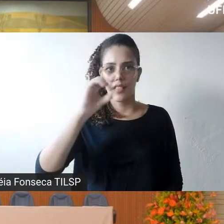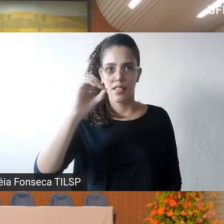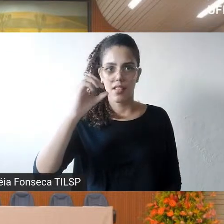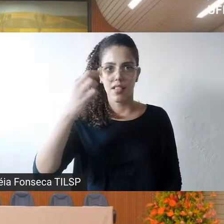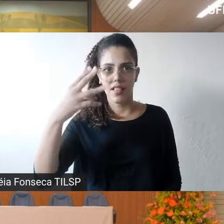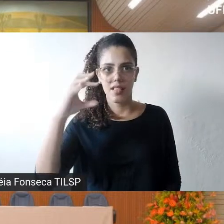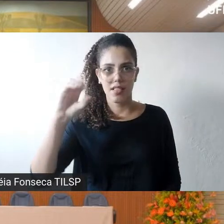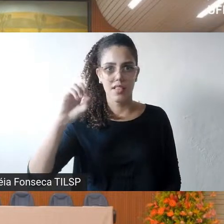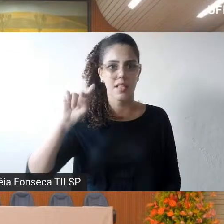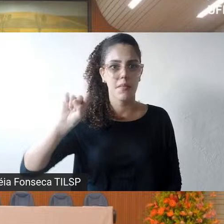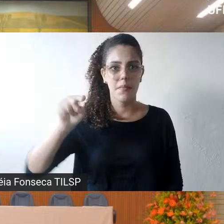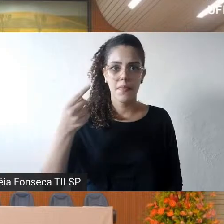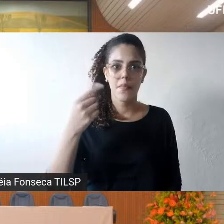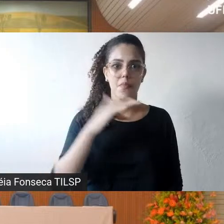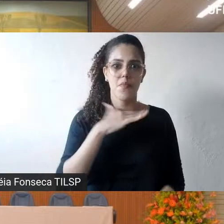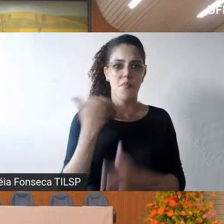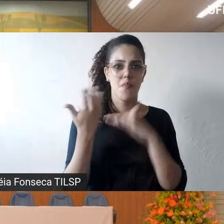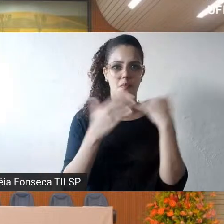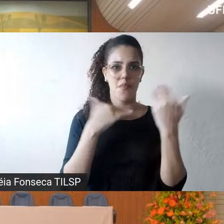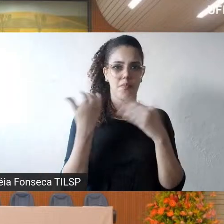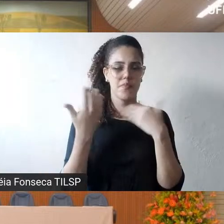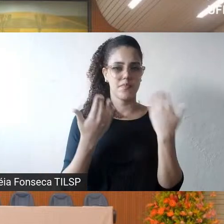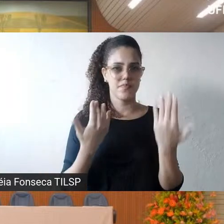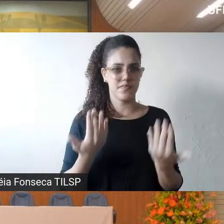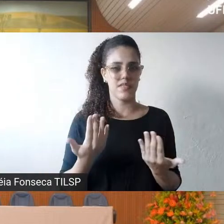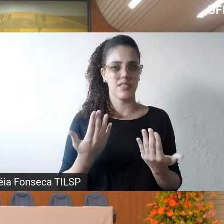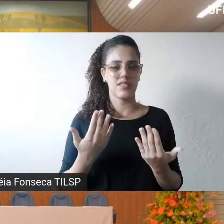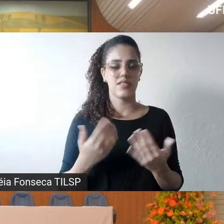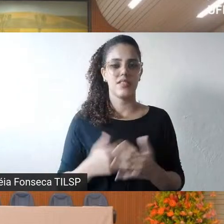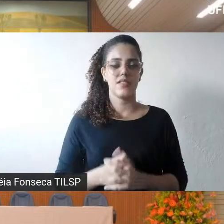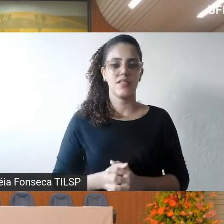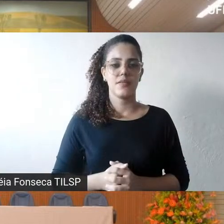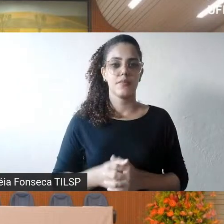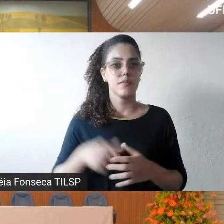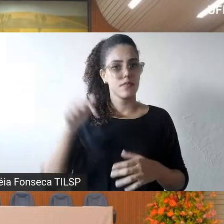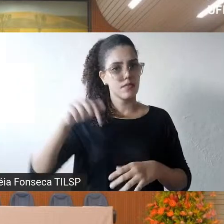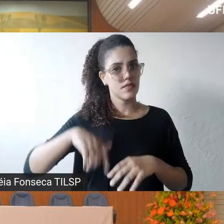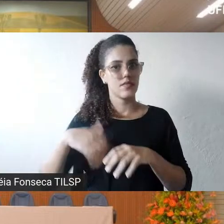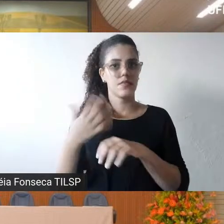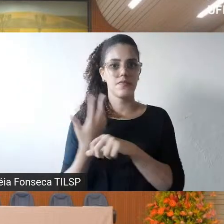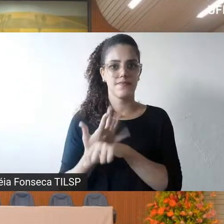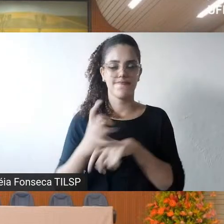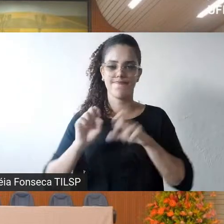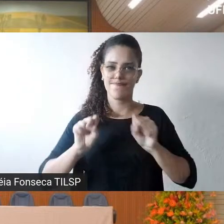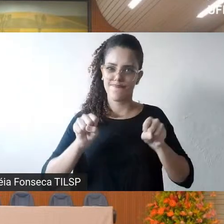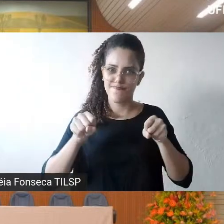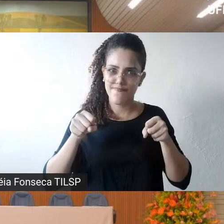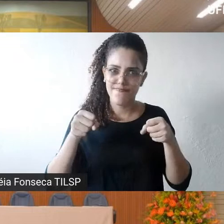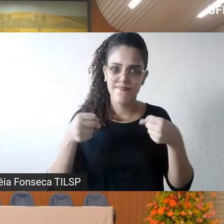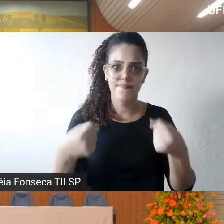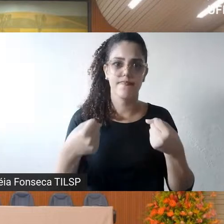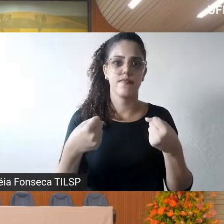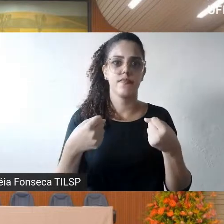são de extrema gravidade. Então, a UFRPE tem feito um esforço grande, e aí, novamente, eu queria agradecer